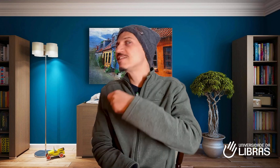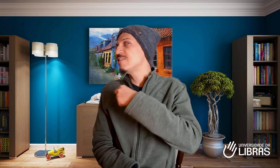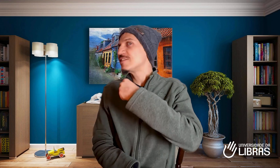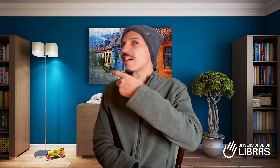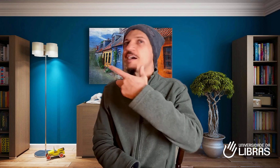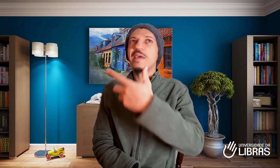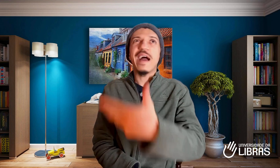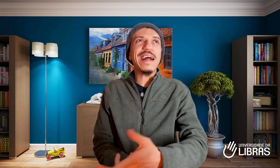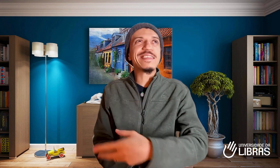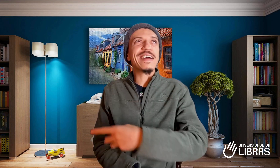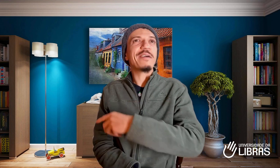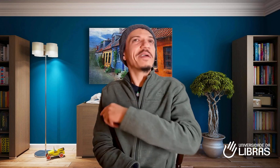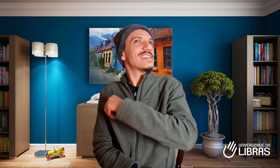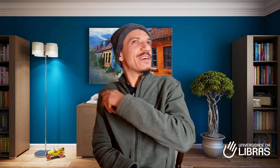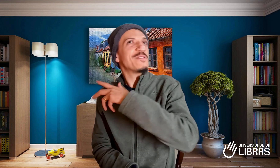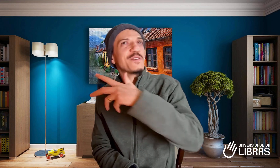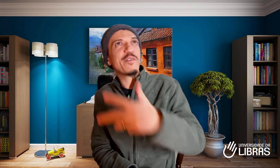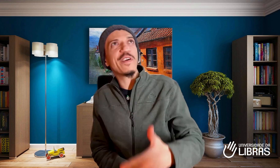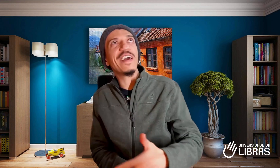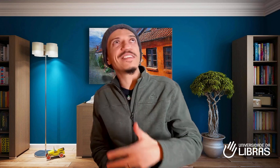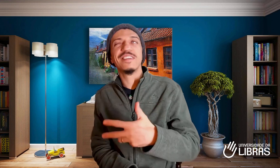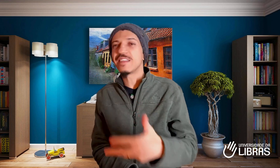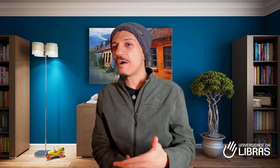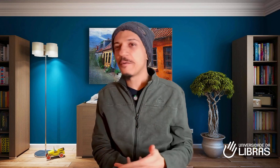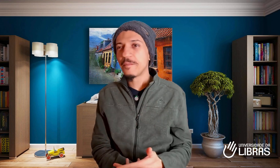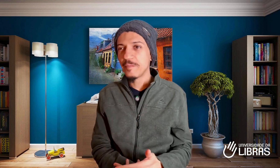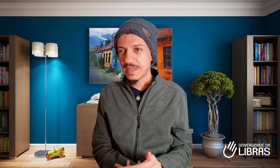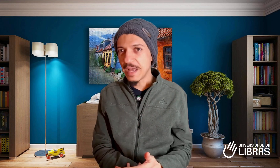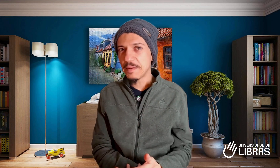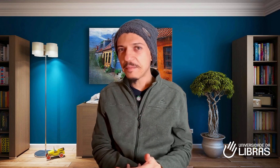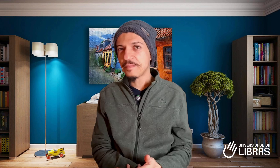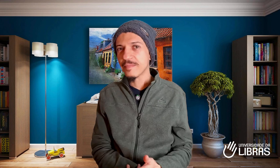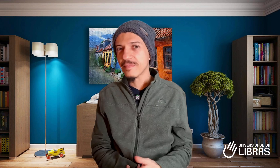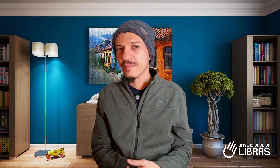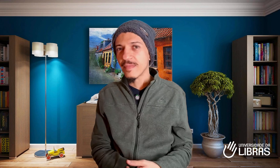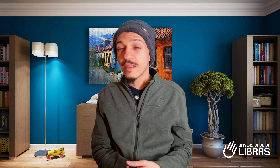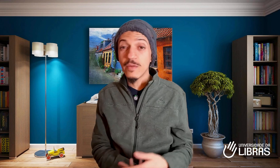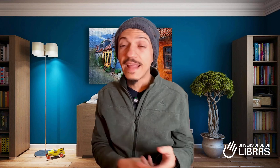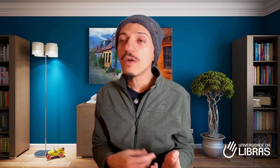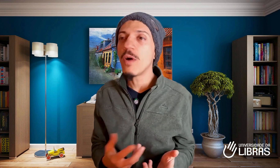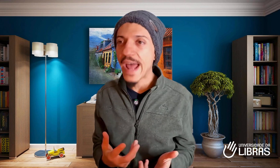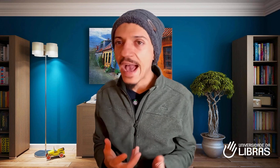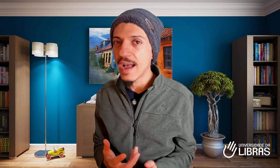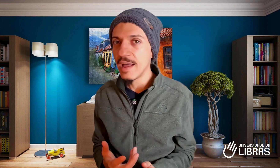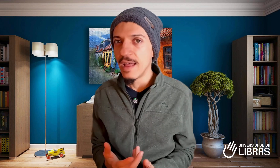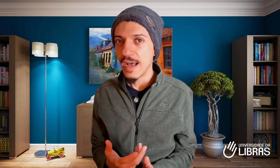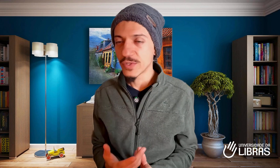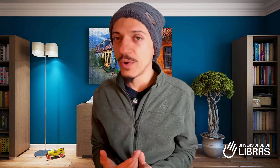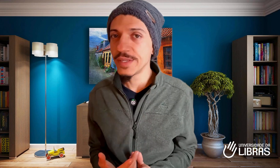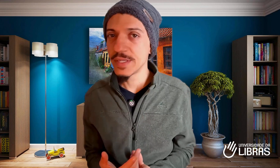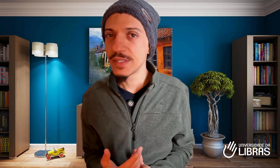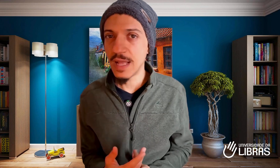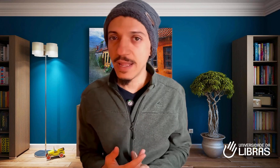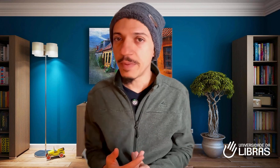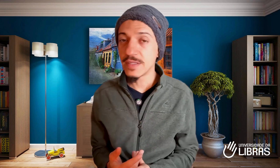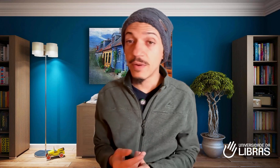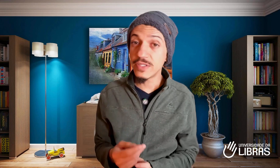uma caminhada, da caminhada você vai no sorvete e tal. Percebe? Então, decorar as coisas na Libras não adianta, você